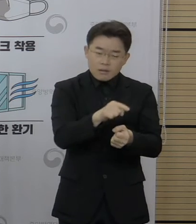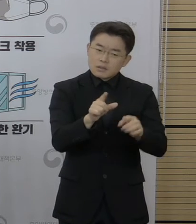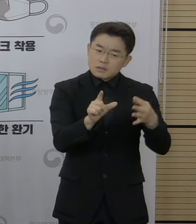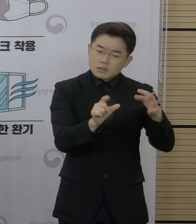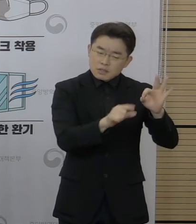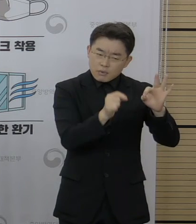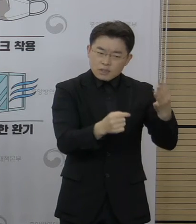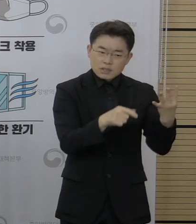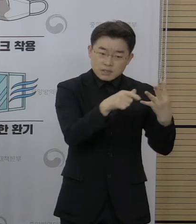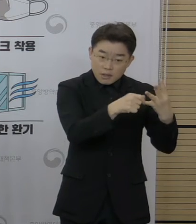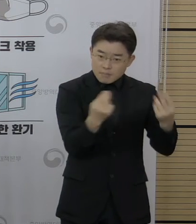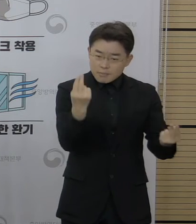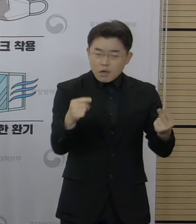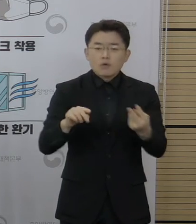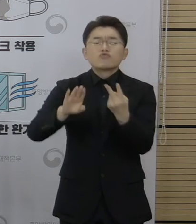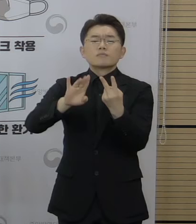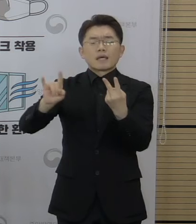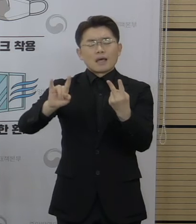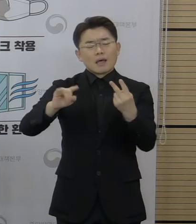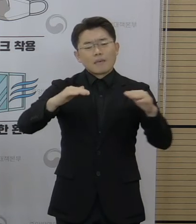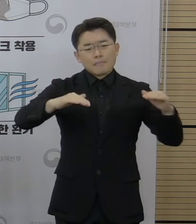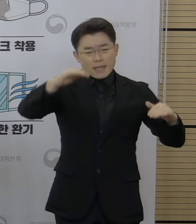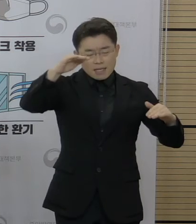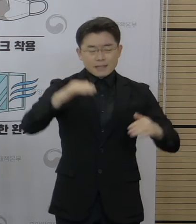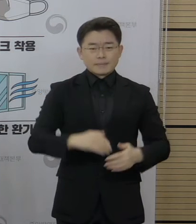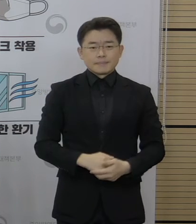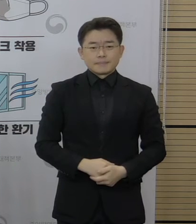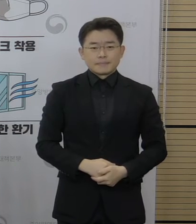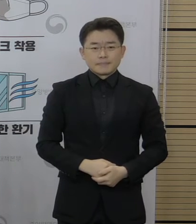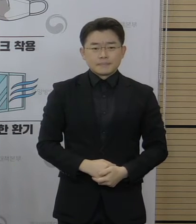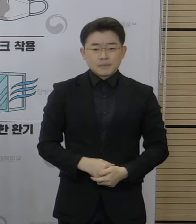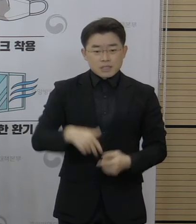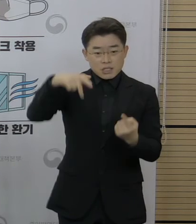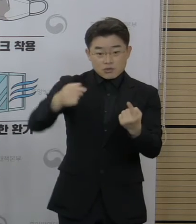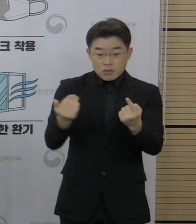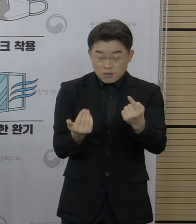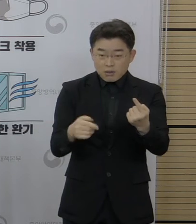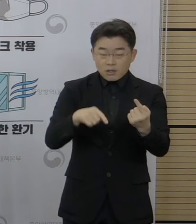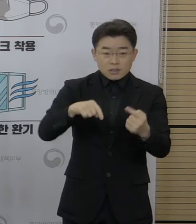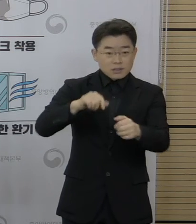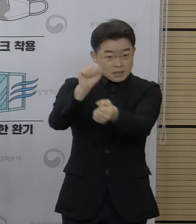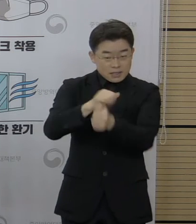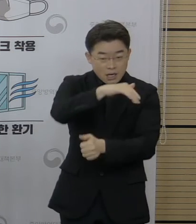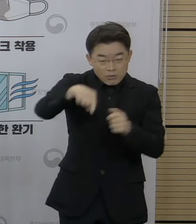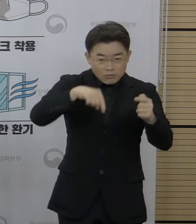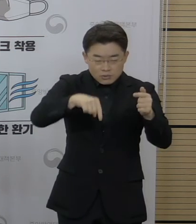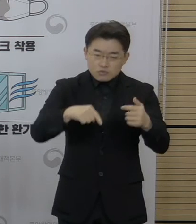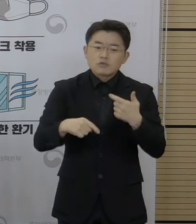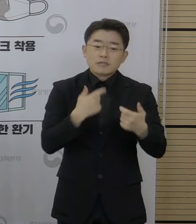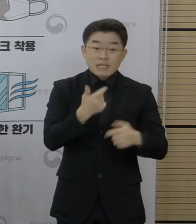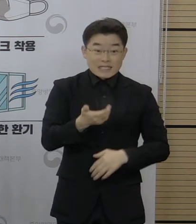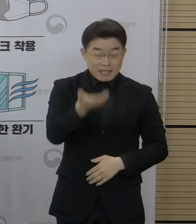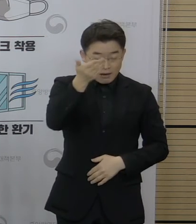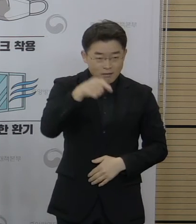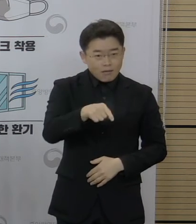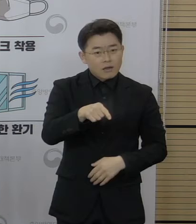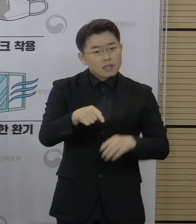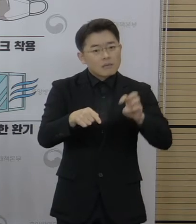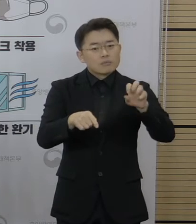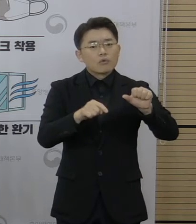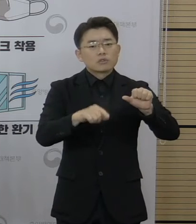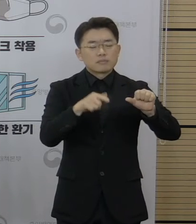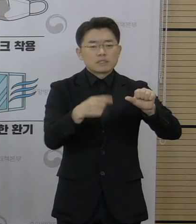4주 보다 발생률이 2배 이상 증가했고 또 전체 확진 잘 중에 60세 이상 고령층의 비율이